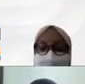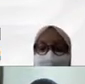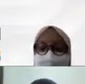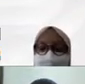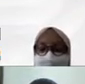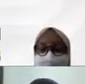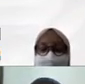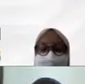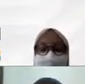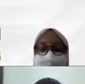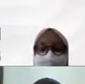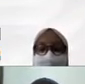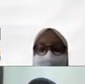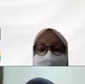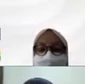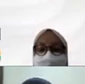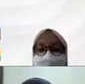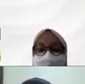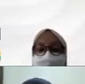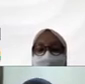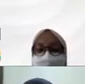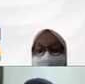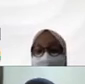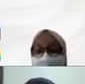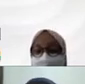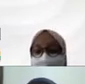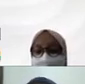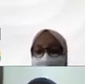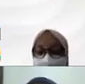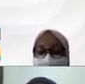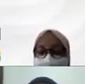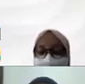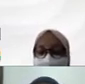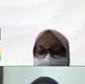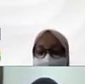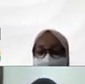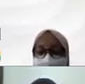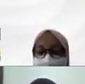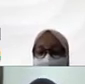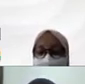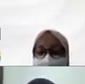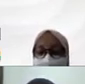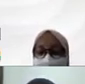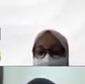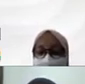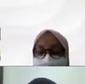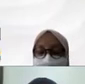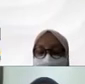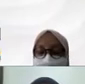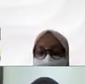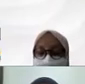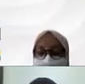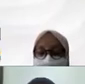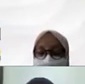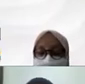Kita masih menaruh Harapan Bisa dilakukannya Pemindahan Ibu kota negara Sebagai sumber pertumbuhan baru Untuk